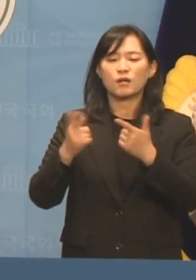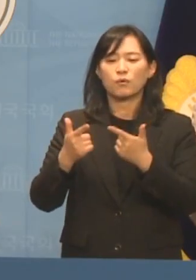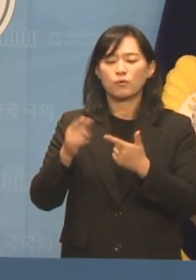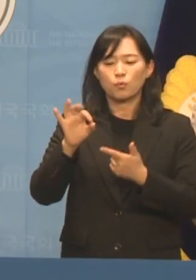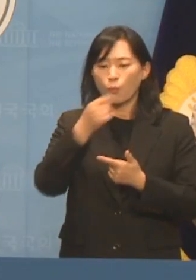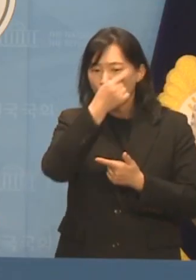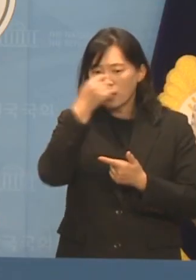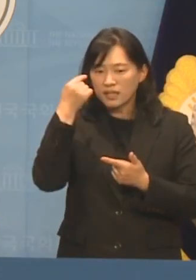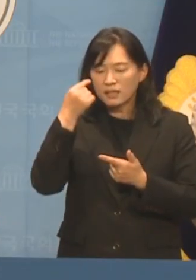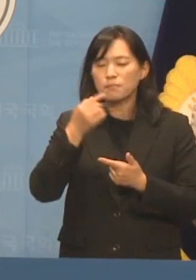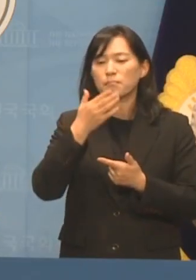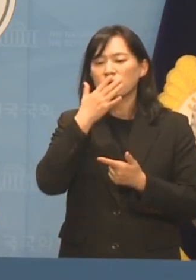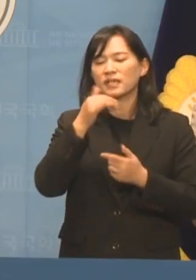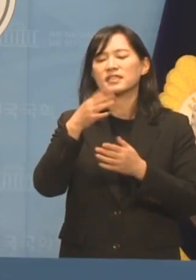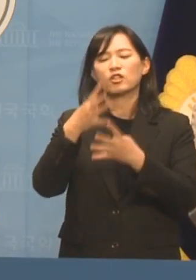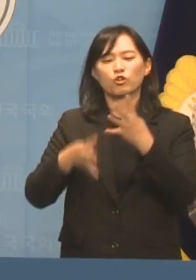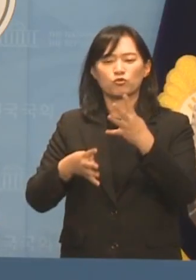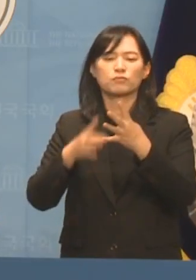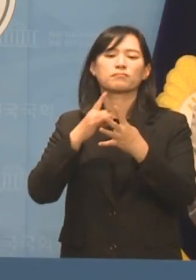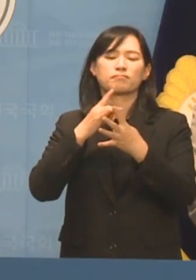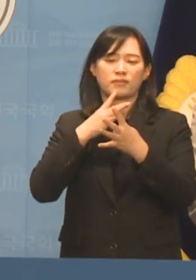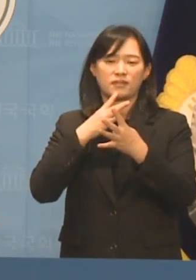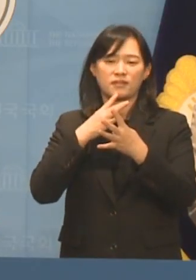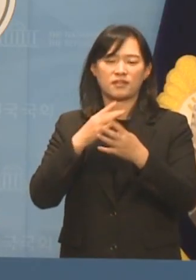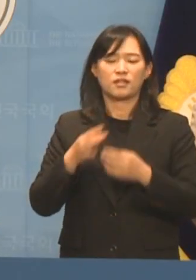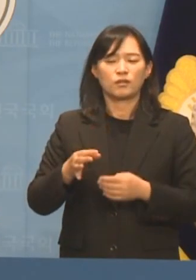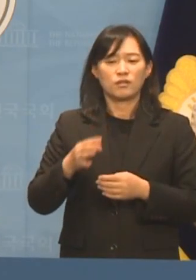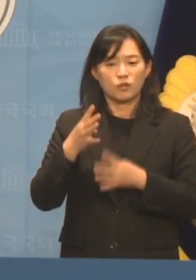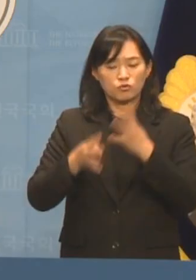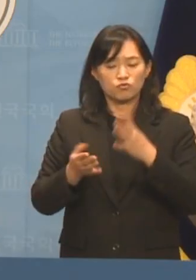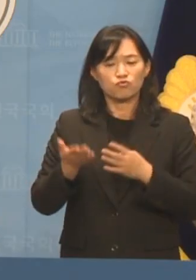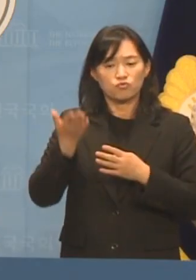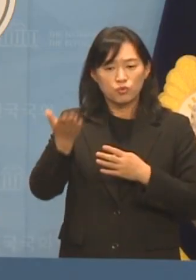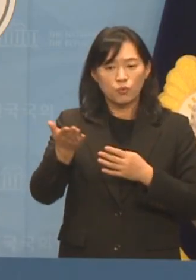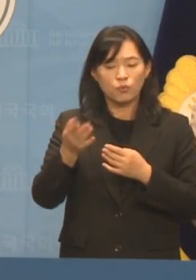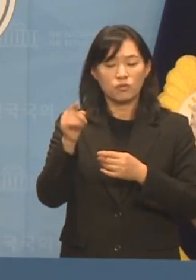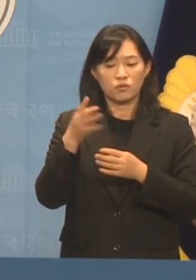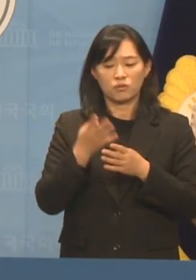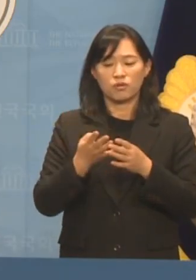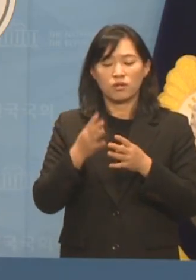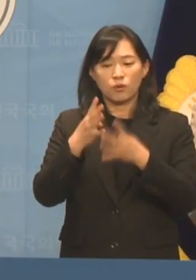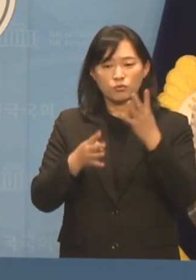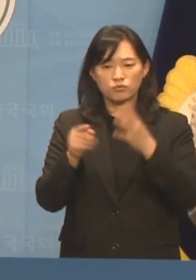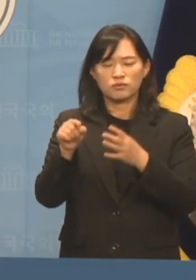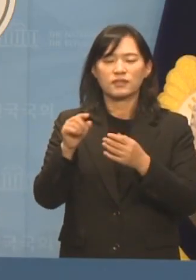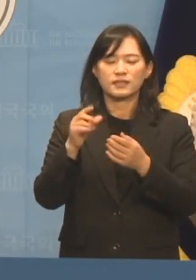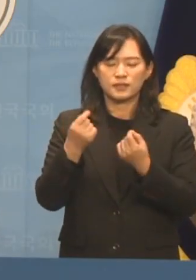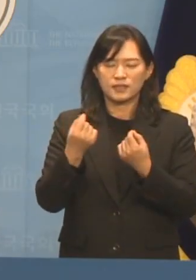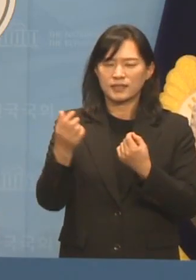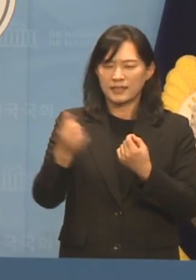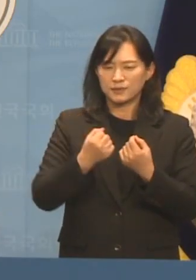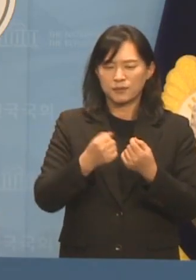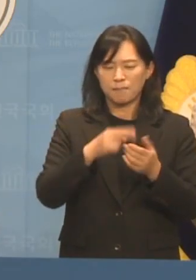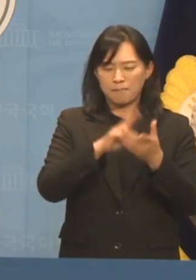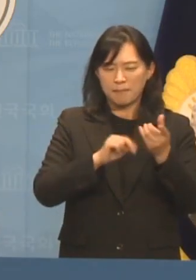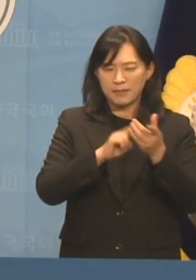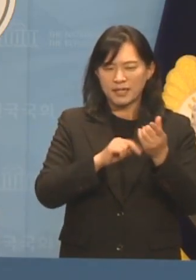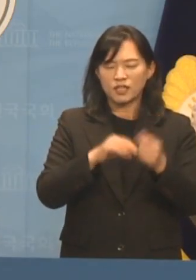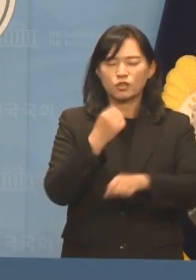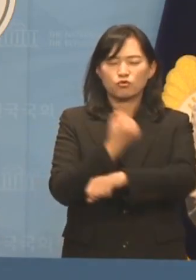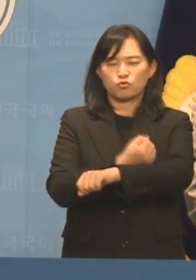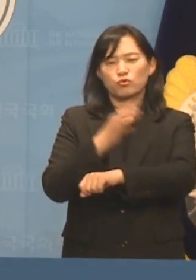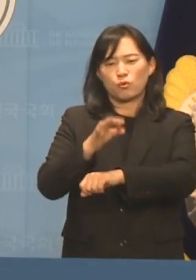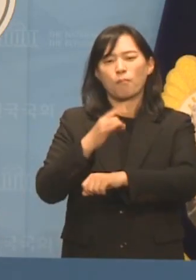확인할 수 있는 영수증만 준 다음에 그 영수증을 기초로 해서 판매 수수료를 계산해서 판매 수수료만 이제